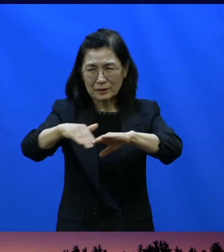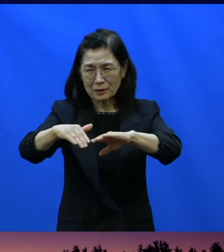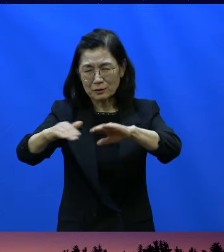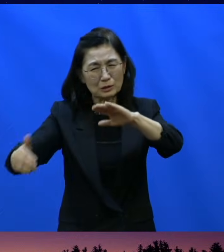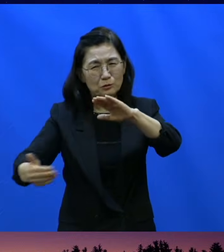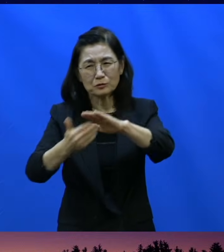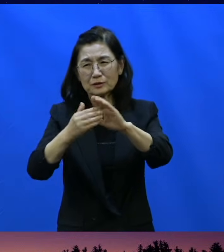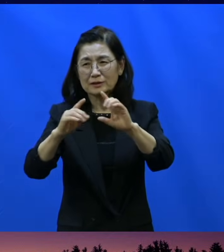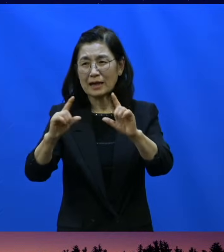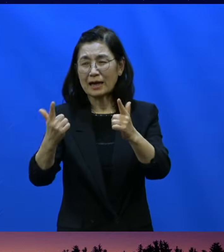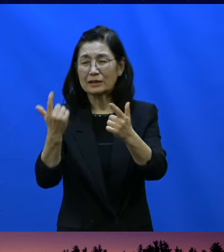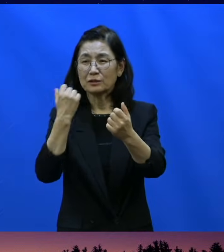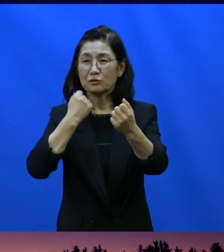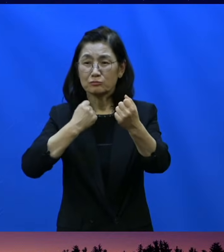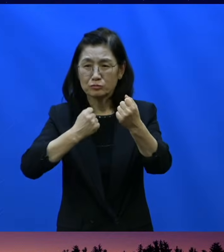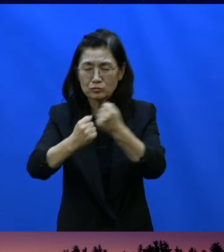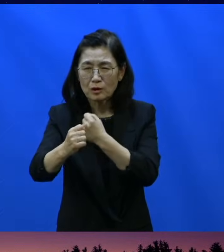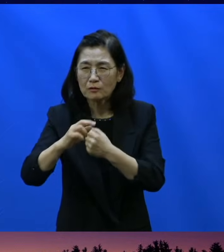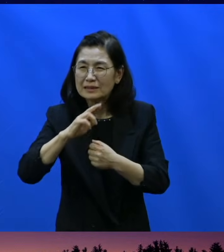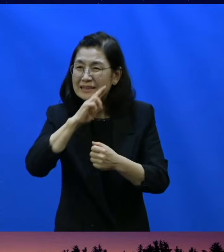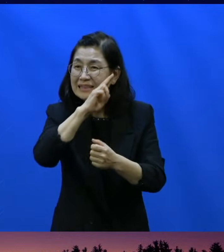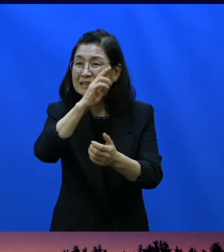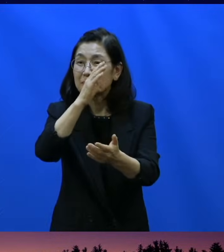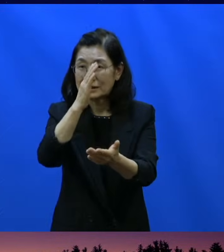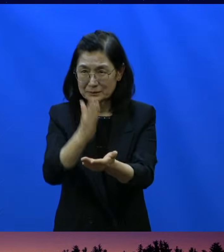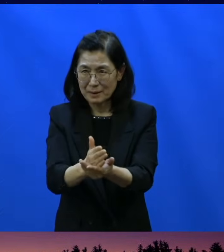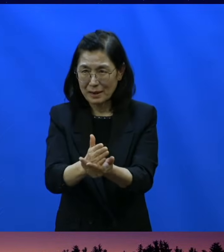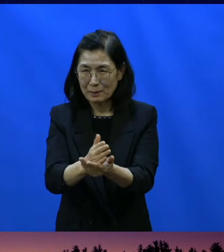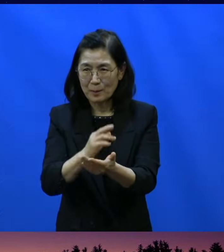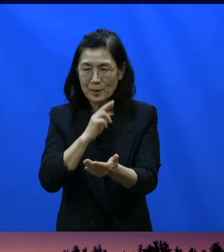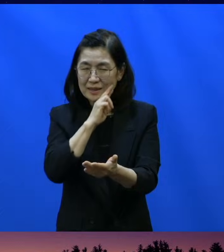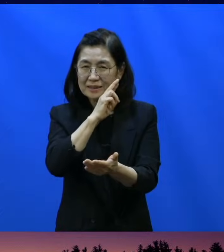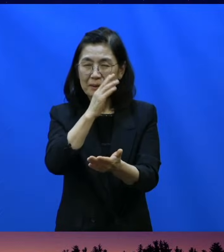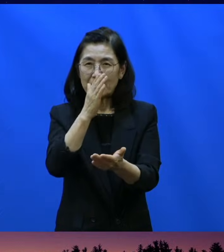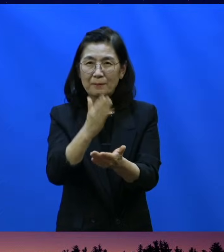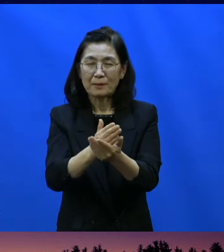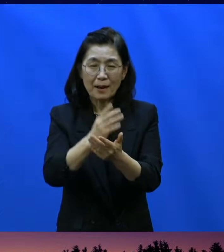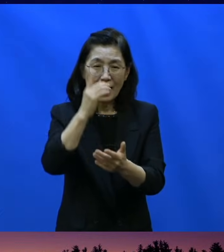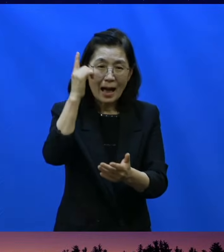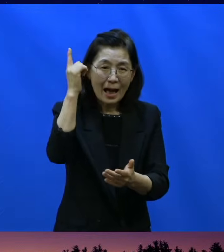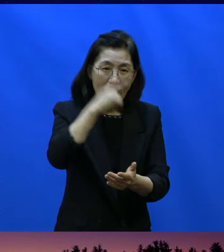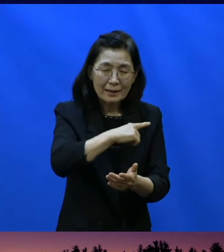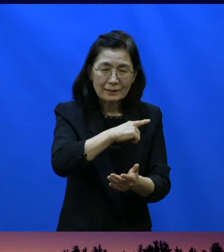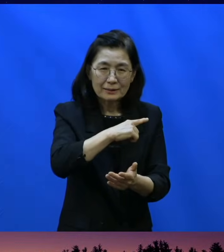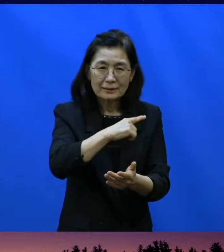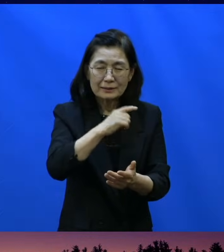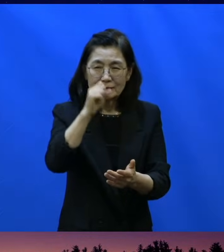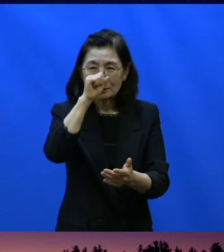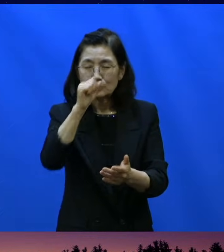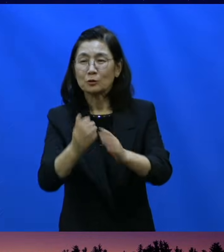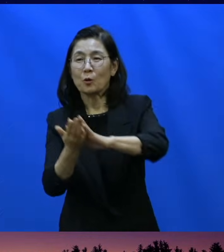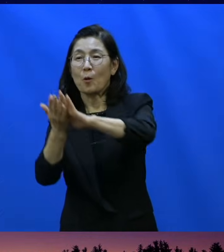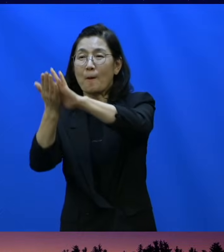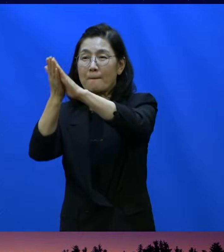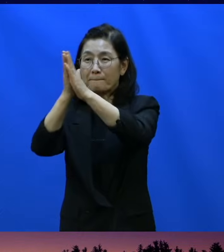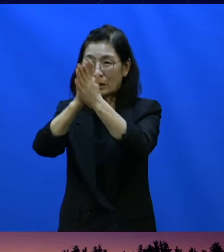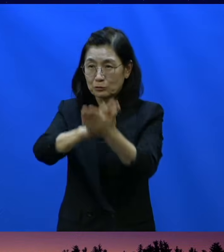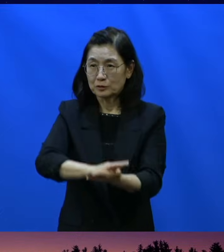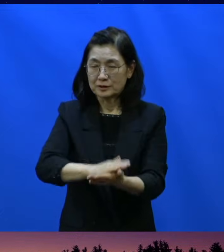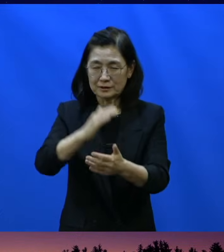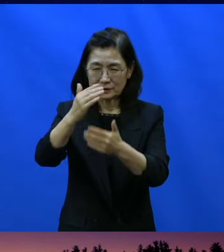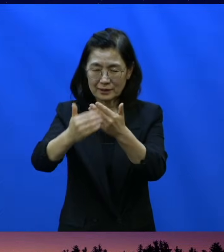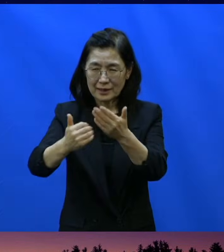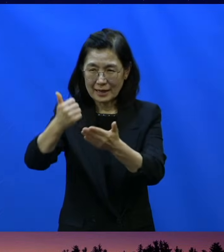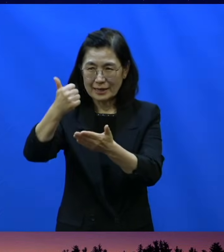은혜를 의심하지 마시고 반드시 악을 선으로 바꾸시고 우리의 실패도